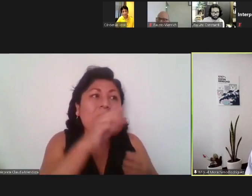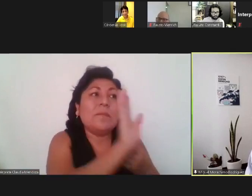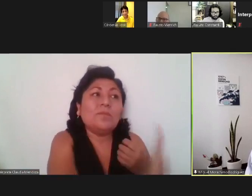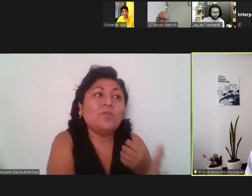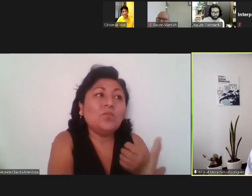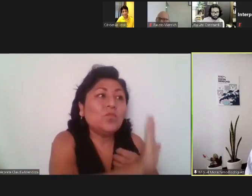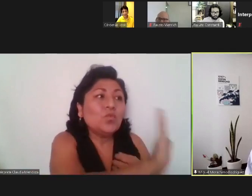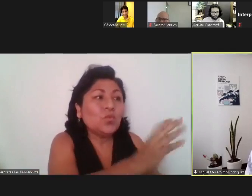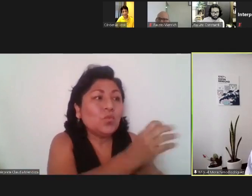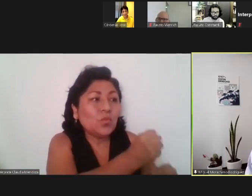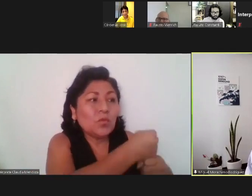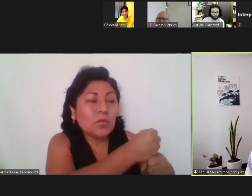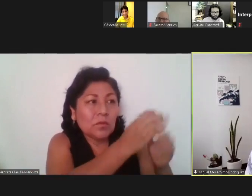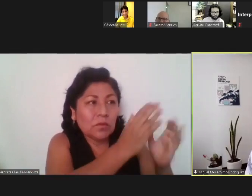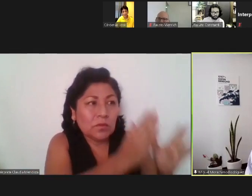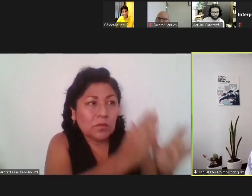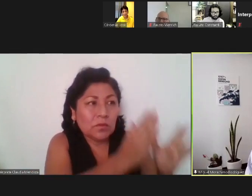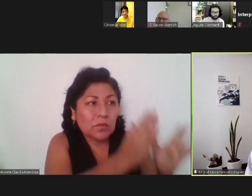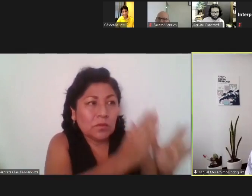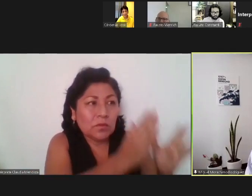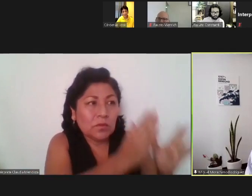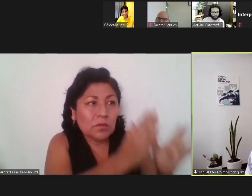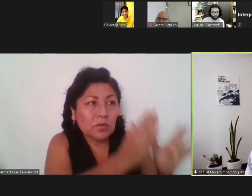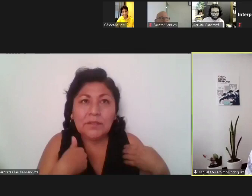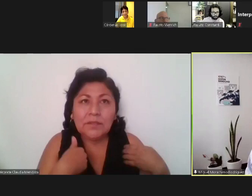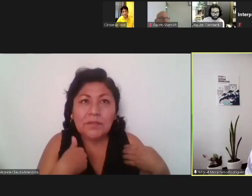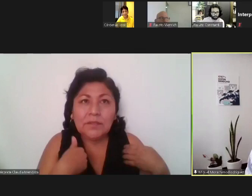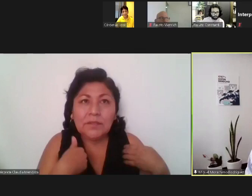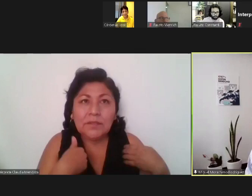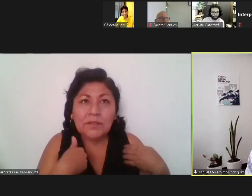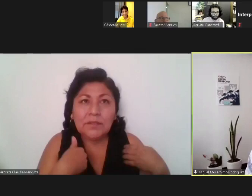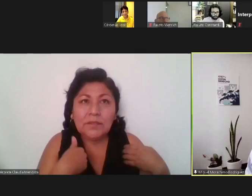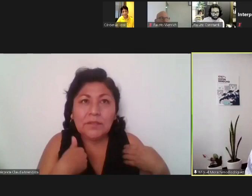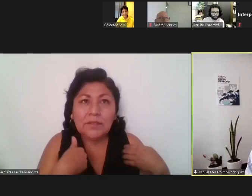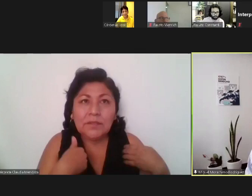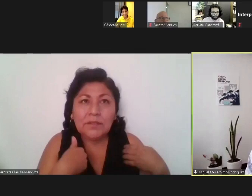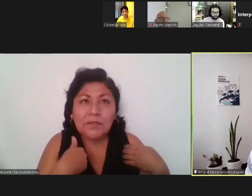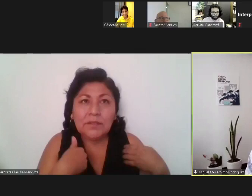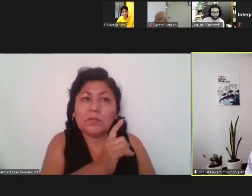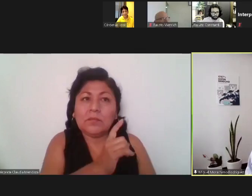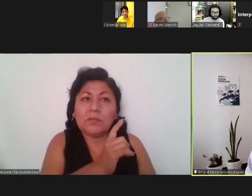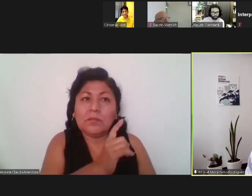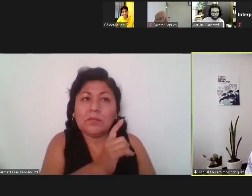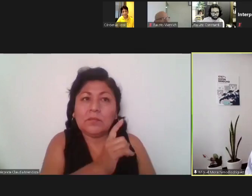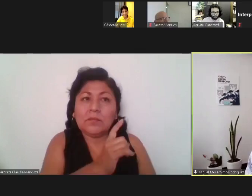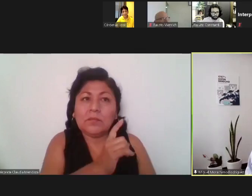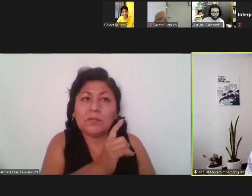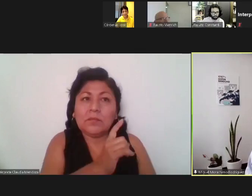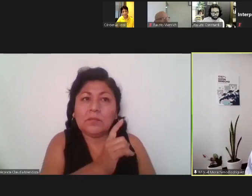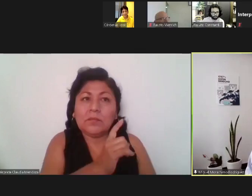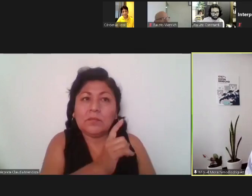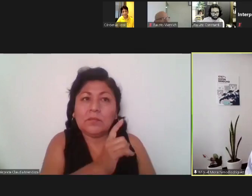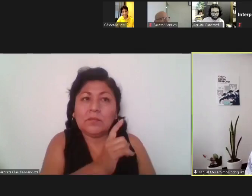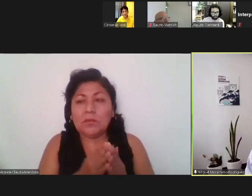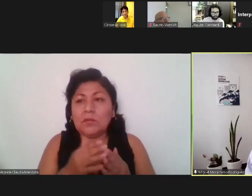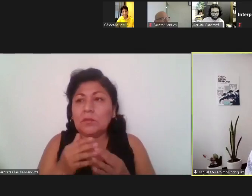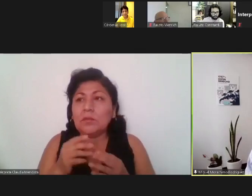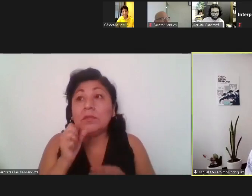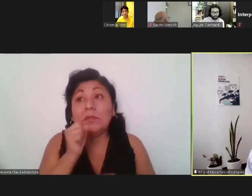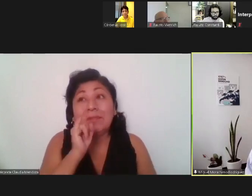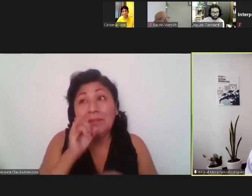a tener el derecho al uso exclusivo de la obra, a permitir o no permitir su copia,